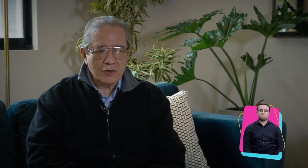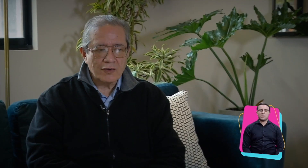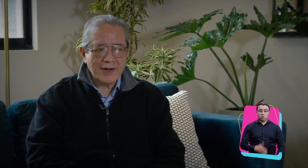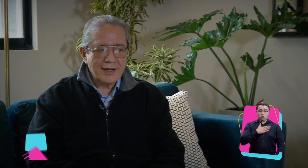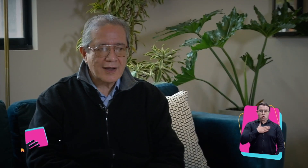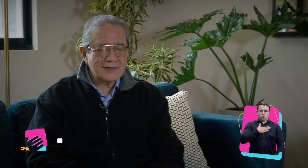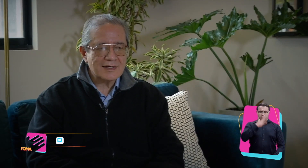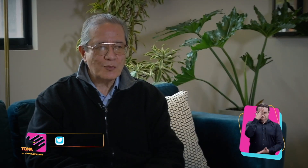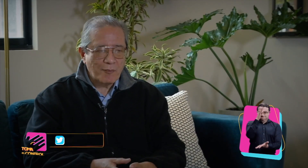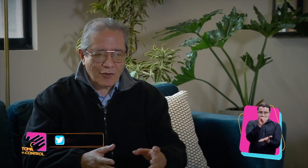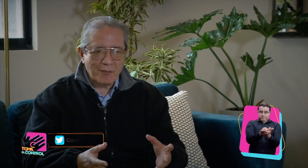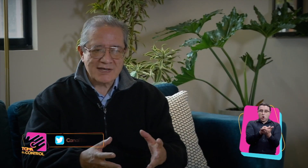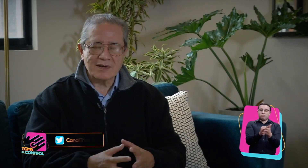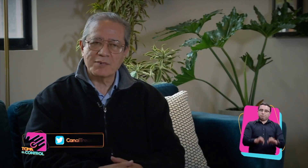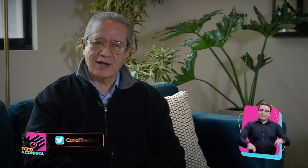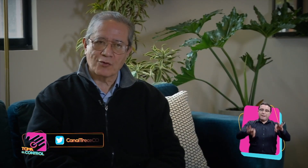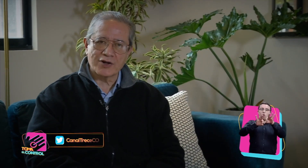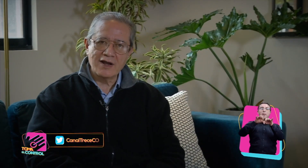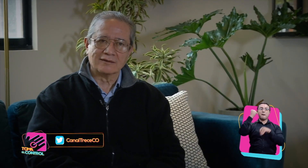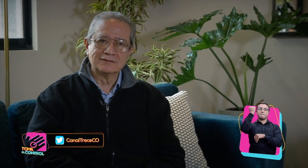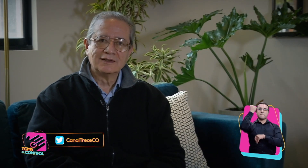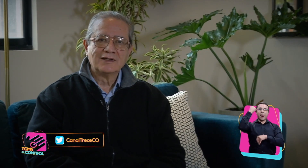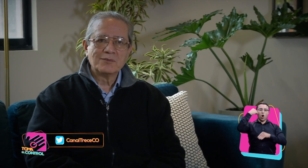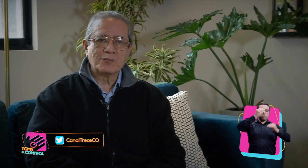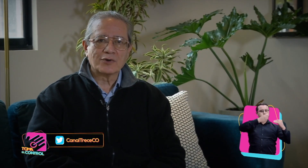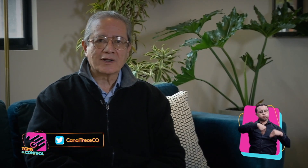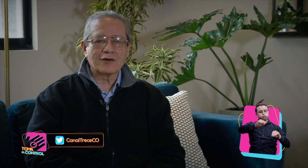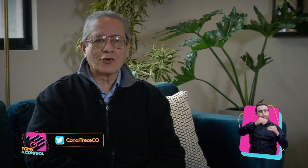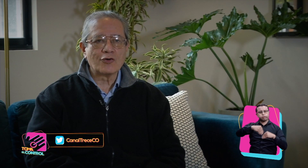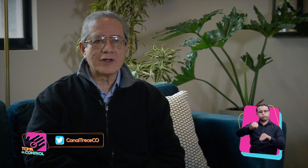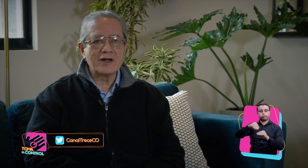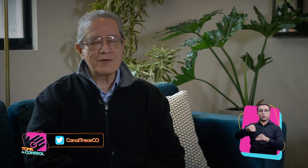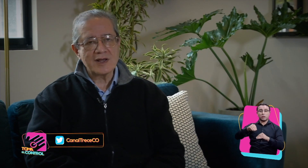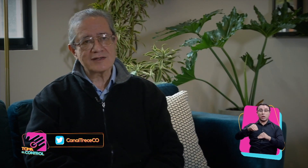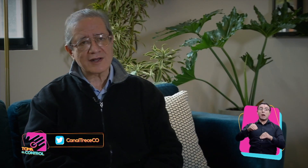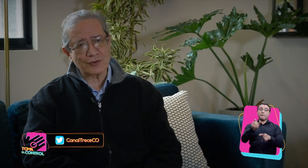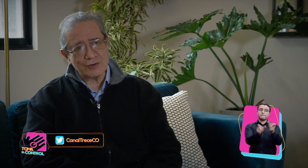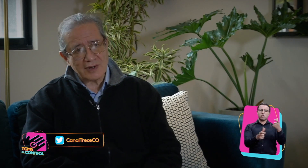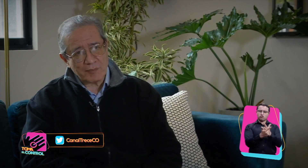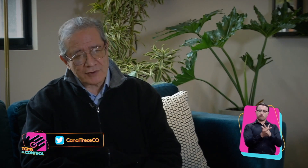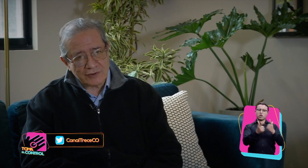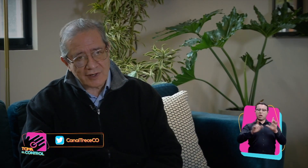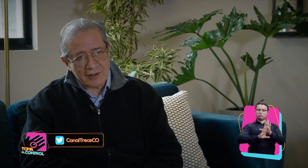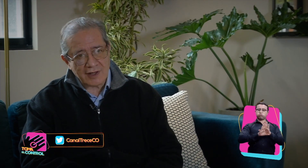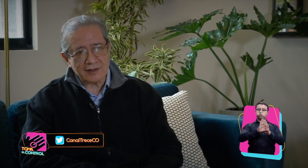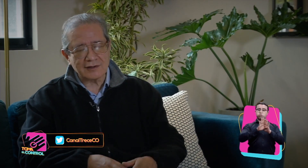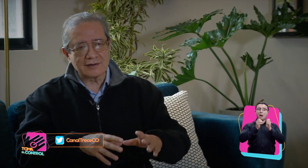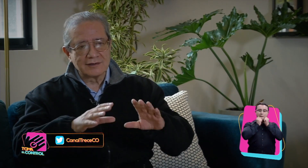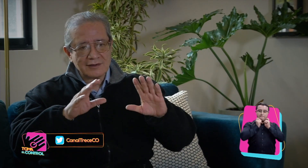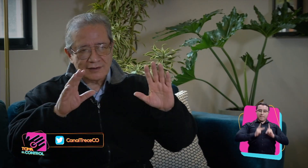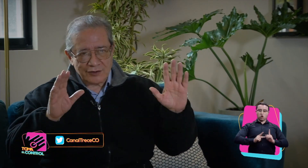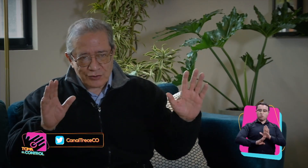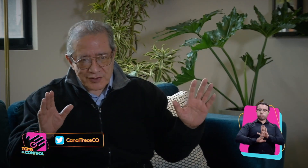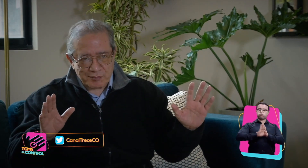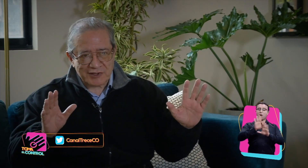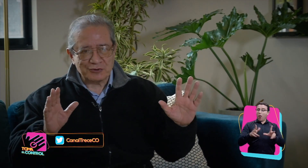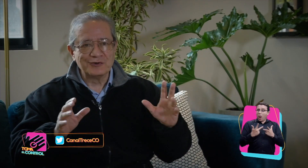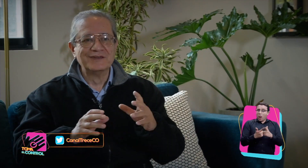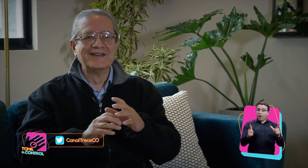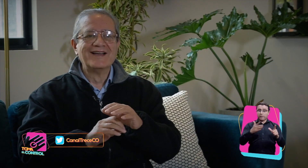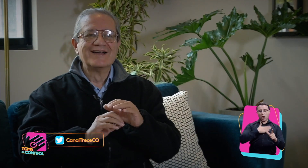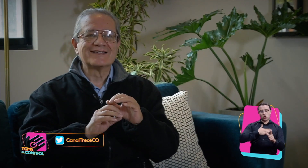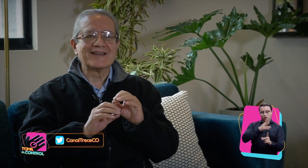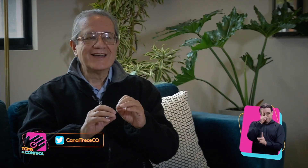Pues yo creo que hay que hacer un poco más de pedagogía, porque con lo del libre desarrollo de la personalidad, que yo